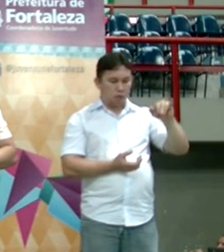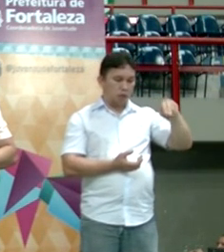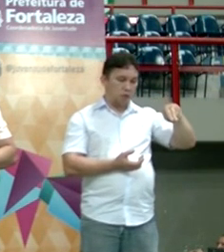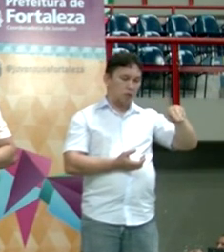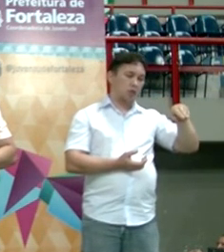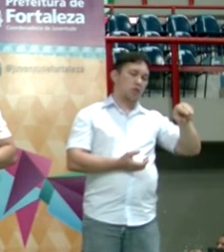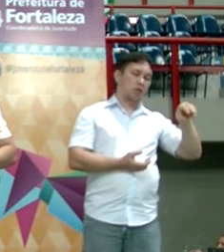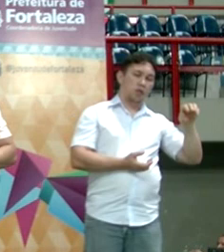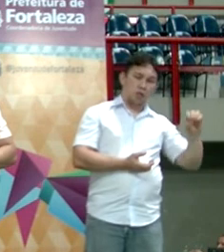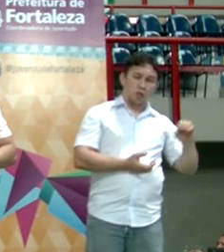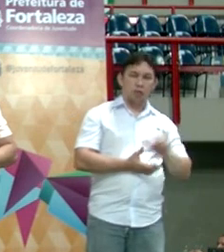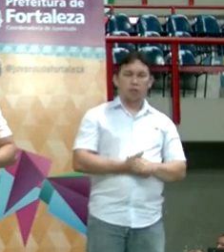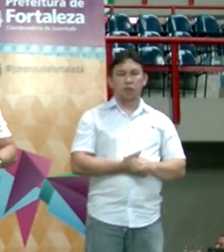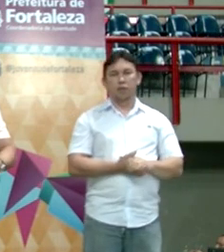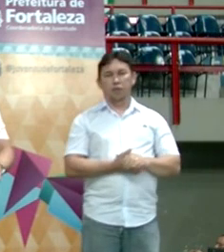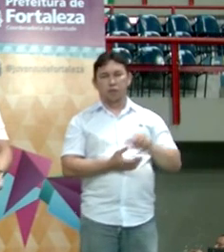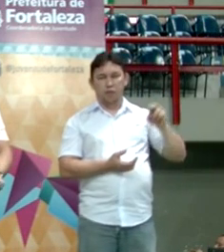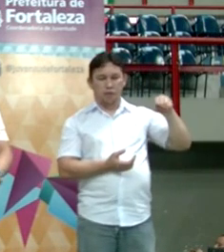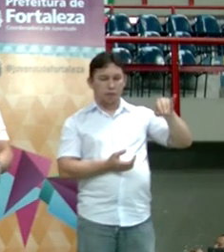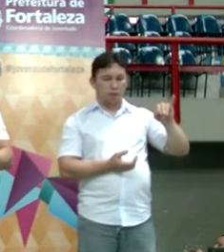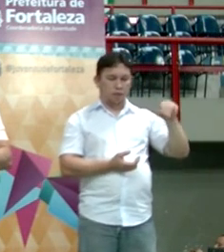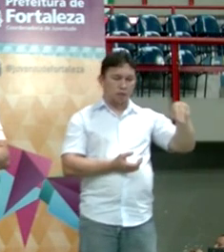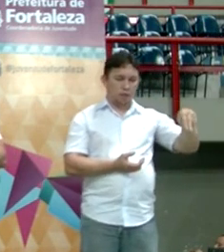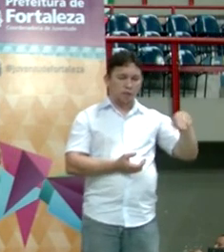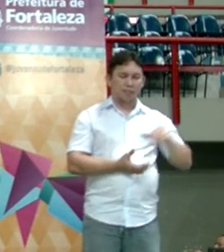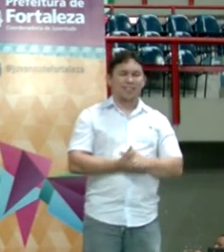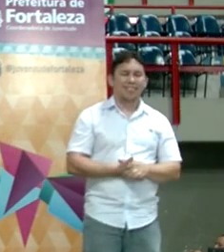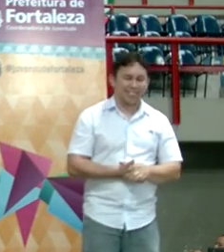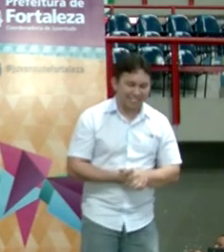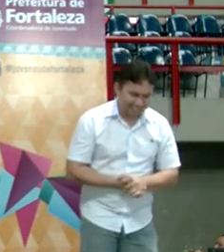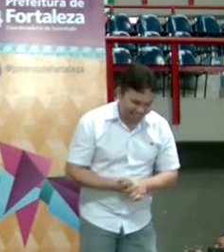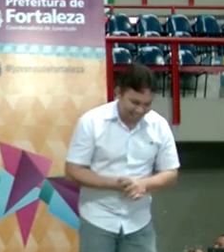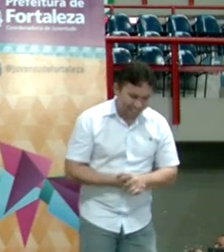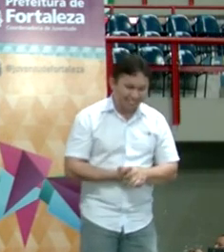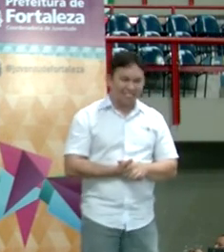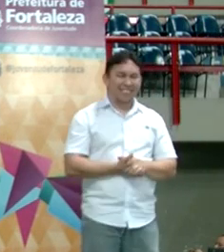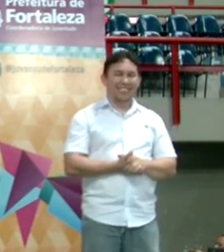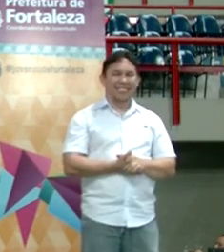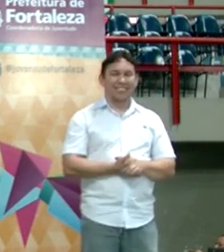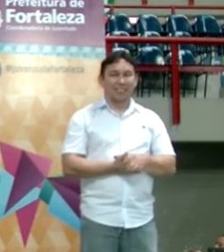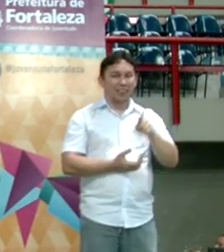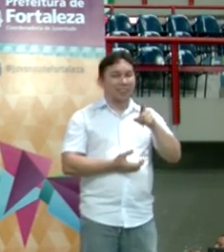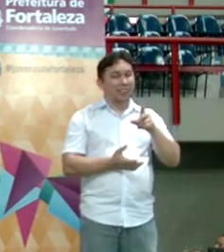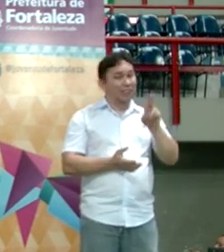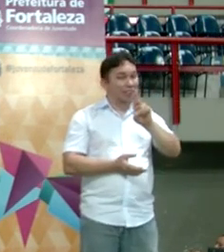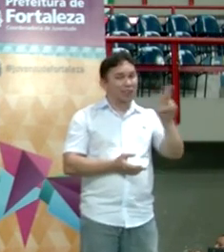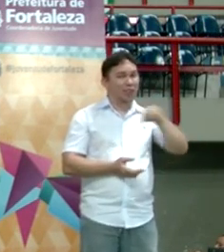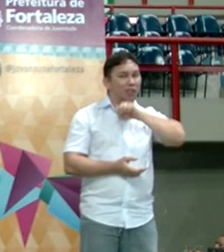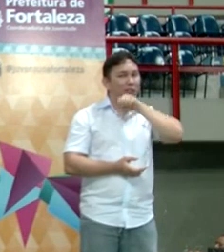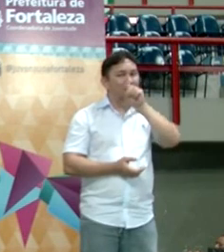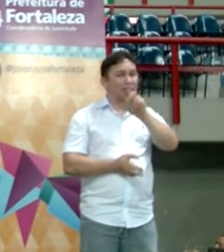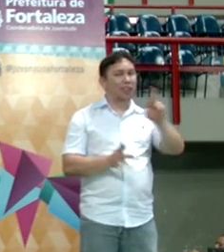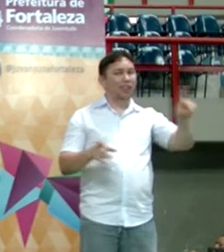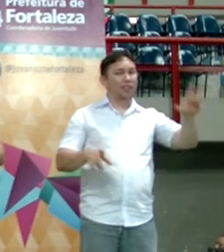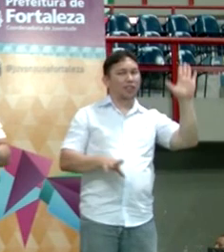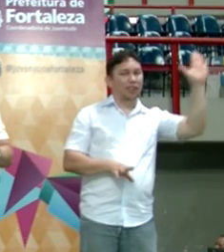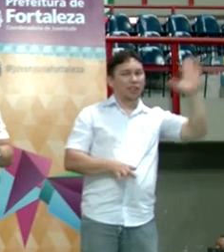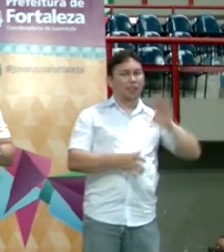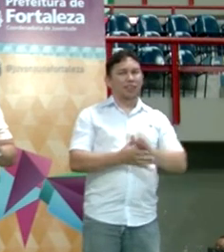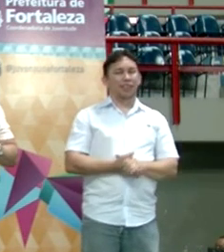B-A-K-U-N-I-N. Bakunin. Para você não escrever Bakurin, né? Que Bakurin é porco, tá certo? É outra coisa, é primo da